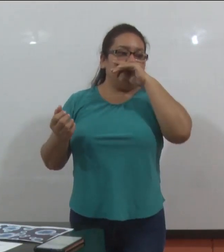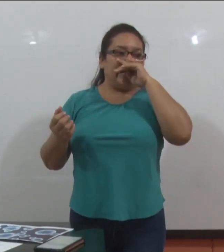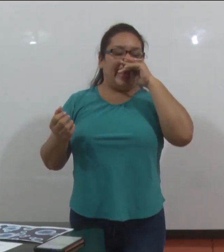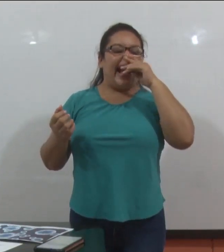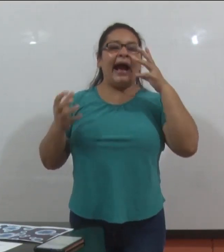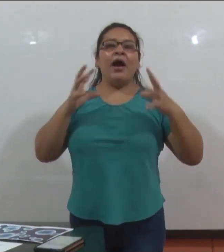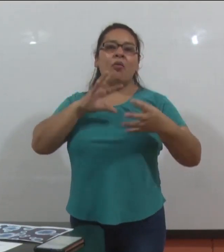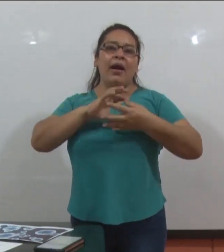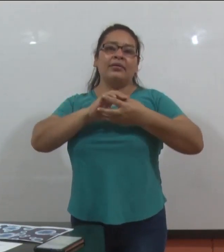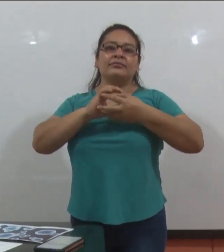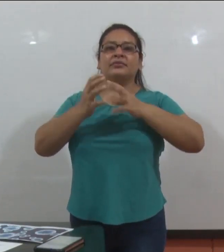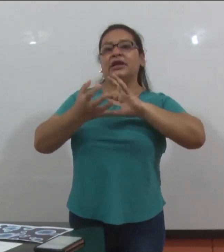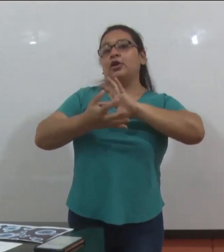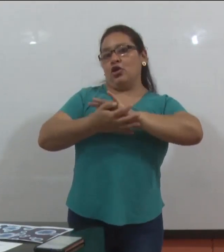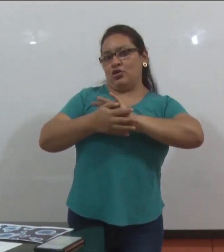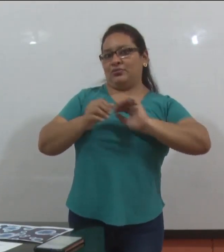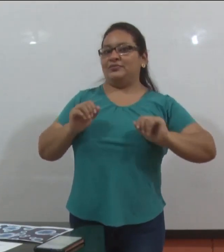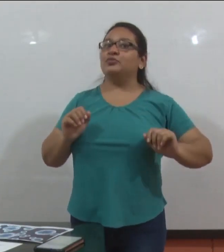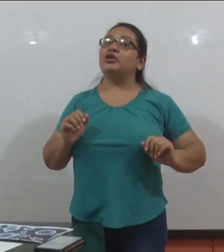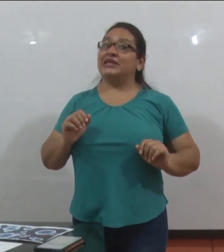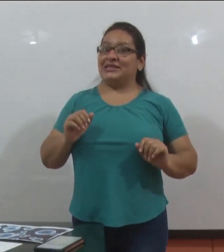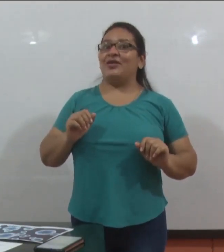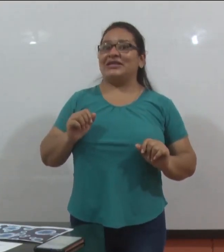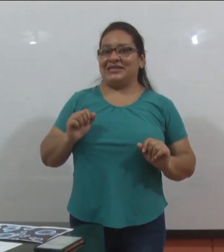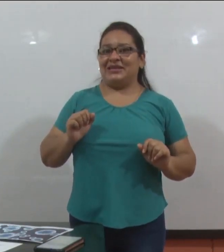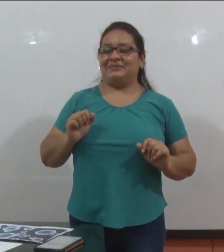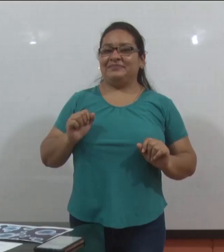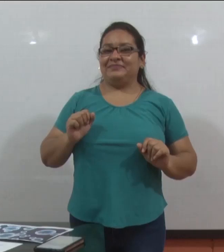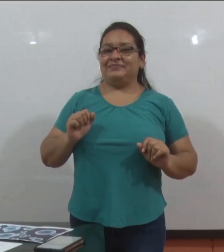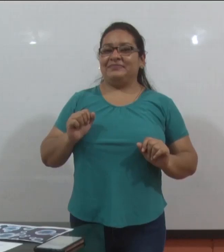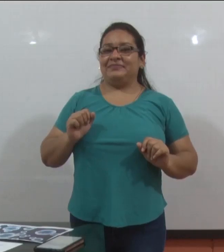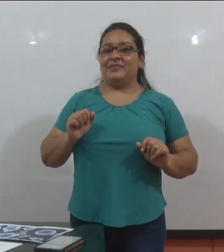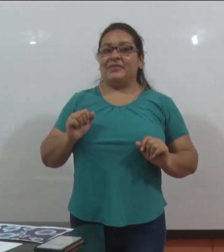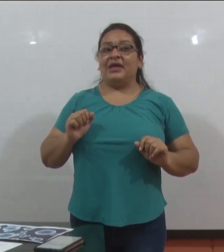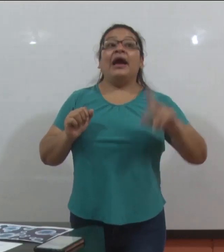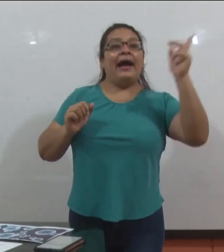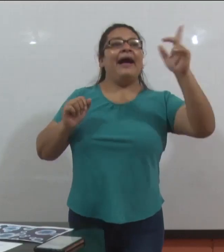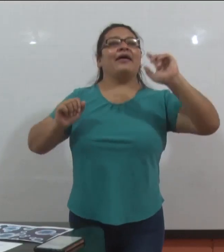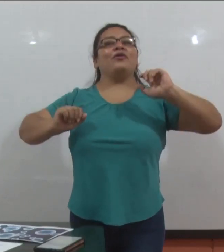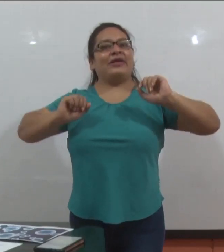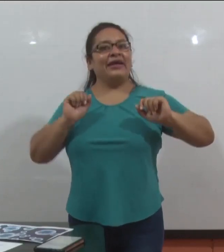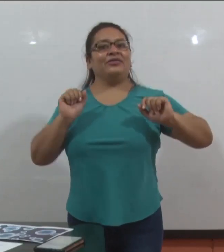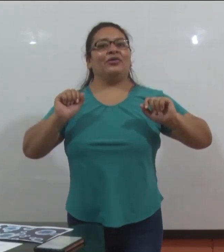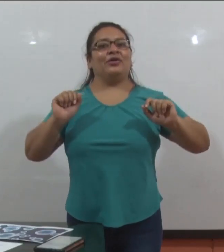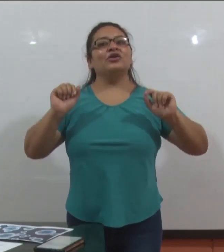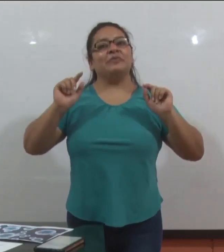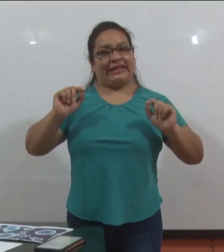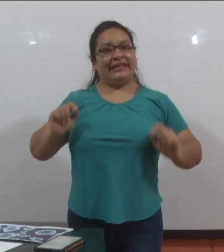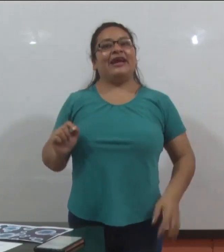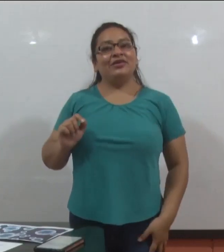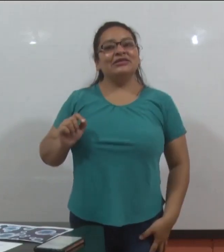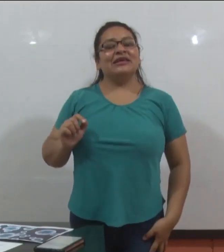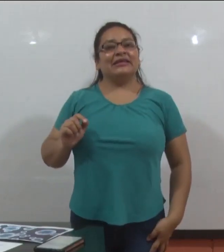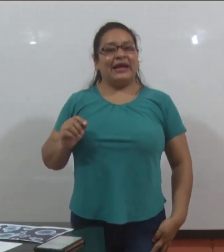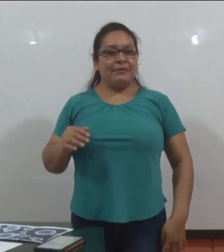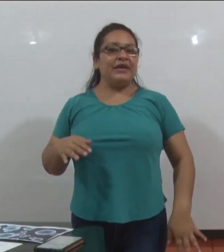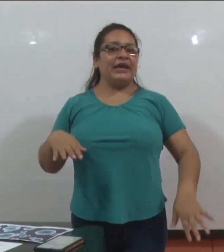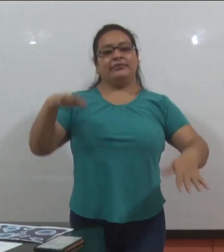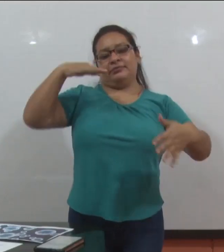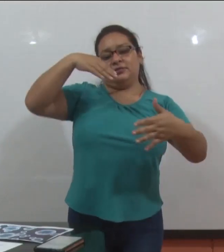entre agua y lodo, por decirlo así. Ah, correcto, los pantanos también